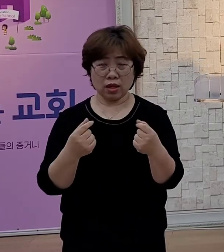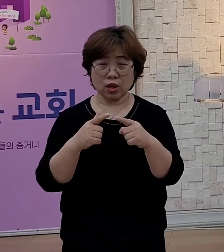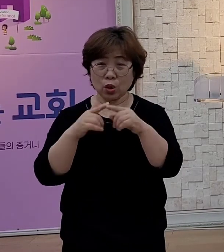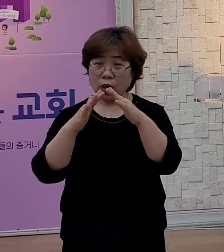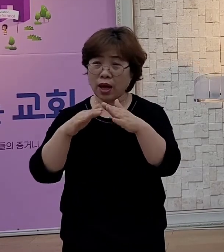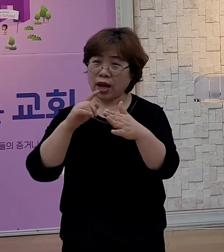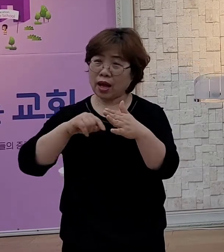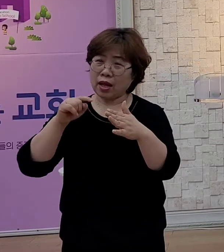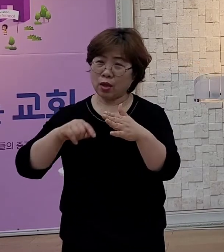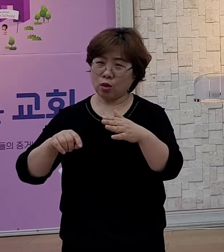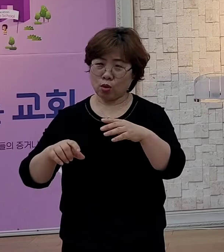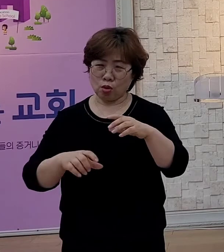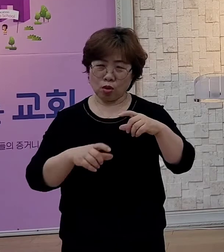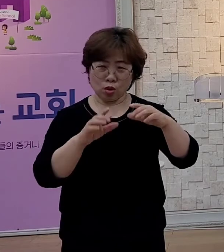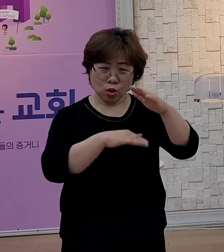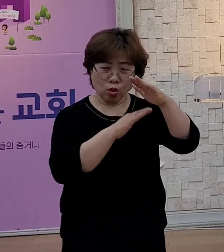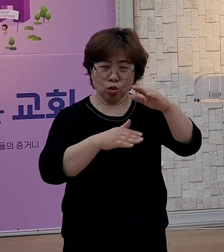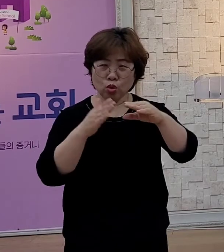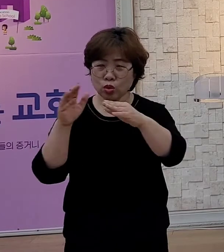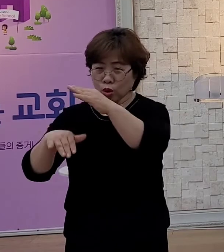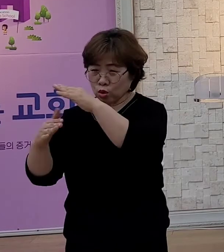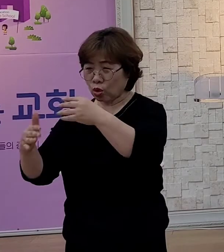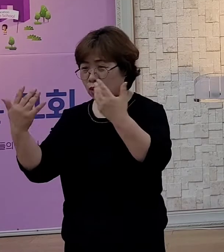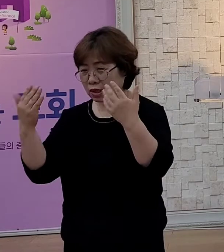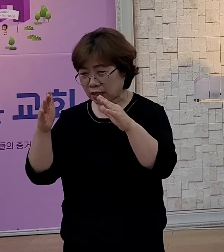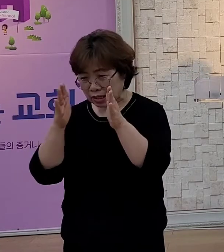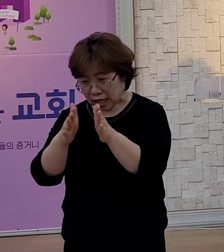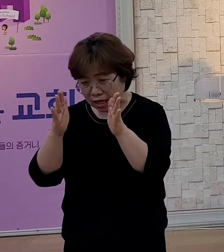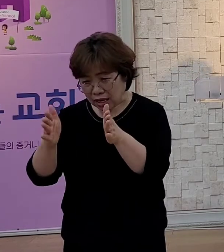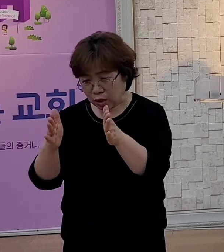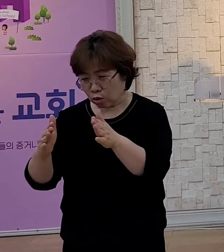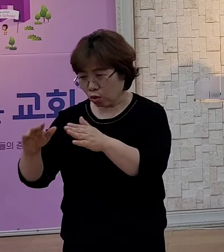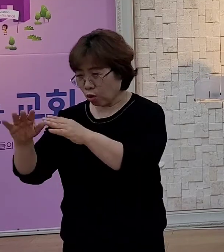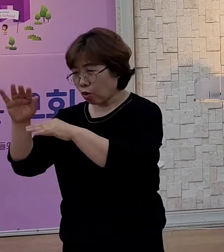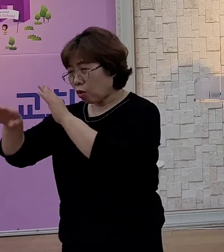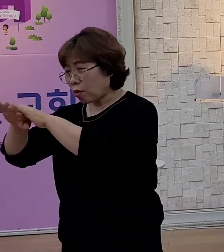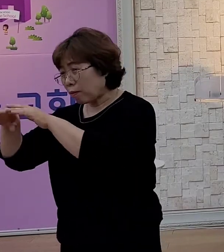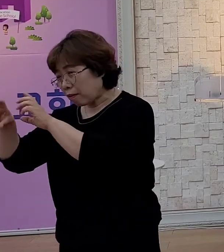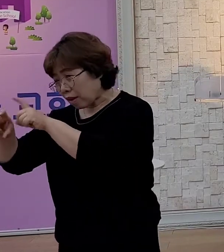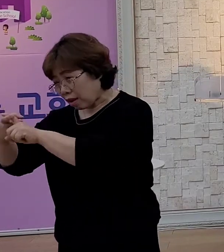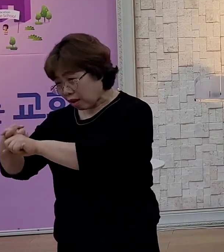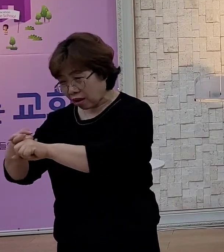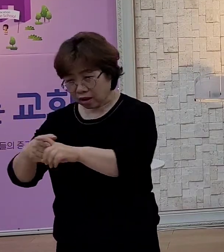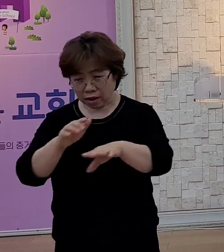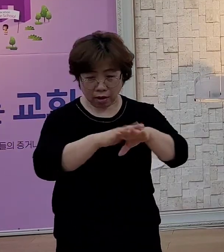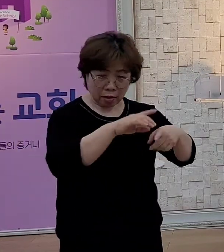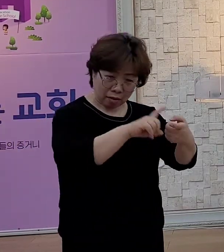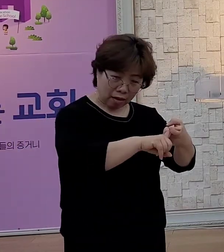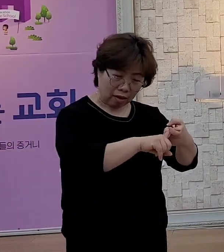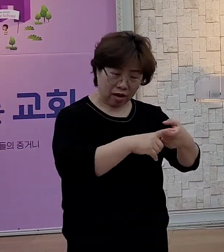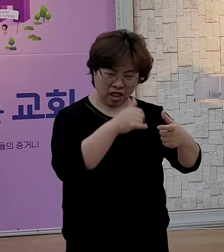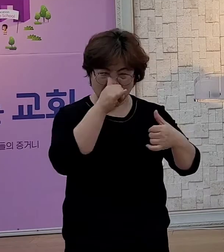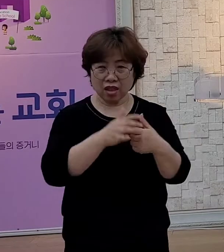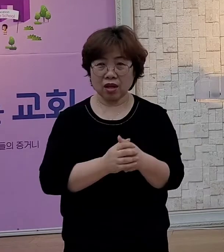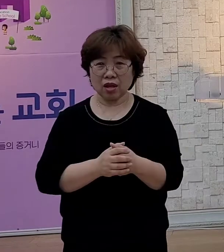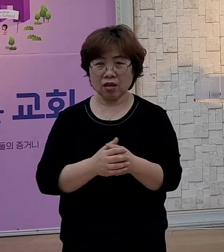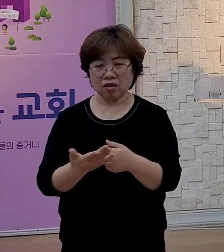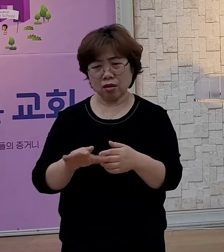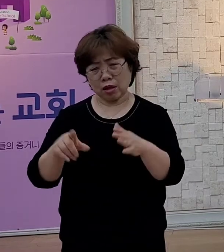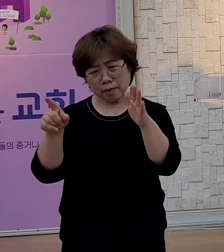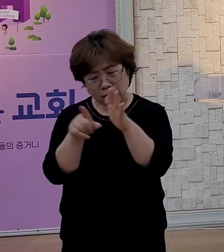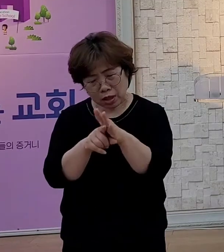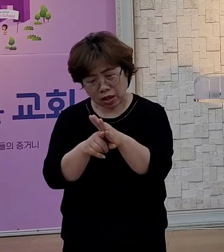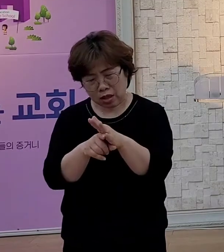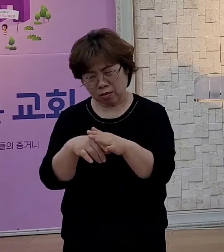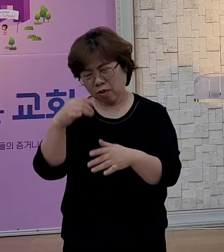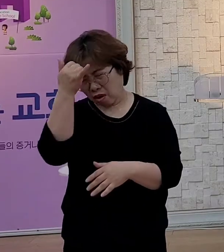좌파를 지지하고 있대요. 그런데 그 사실을 알고 그 사람의 똑같은 원리, 신앙이나 충성이나 헌신이나